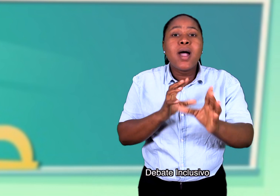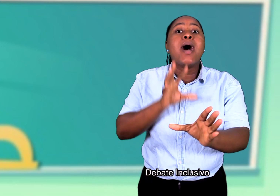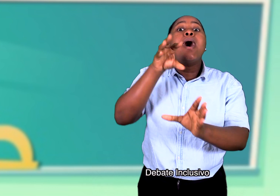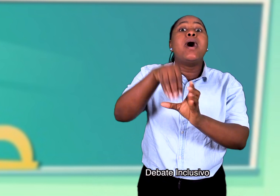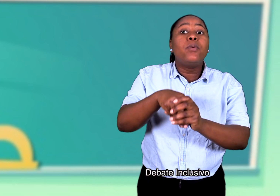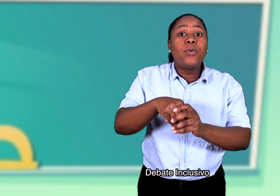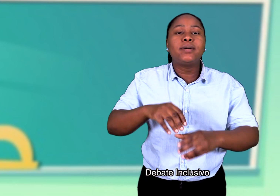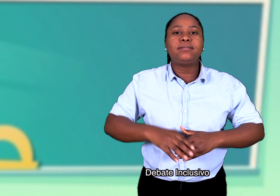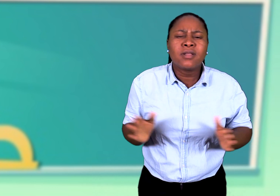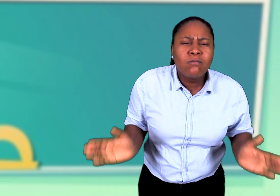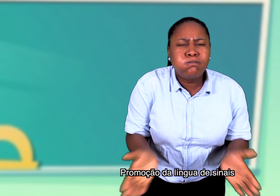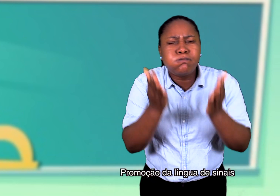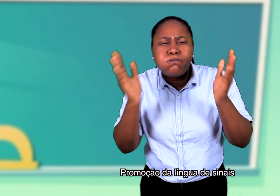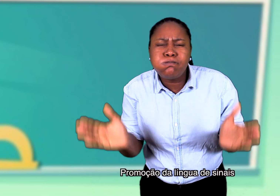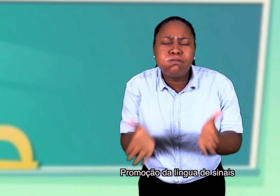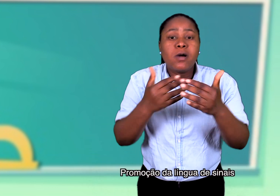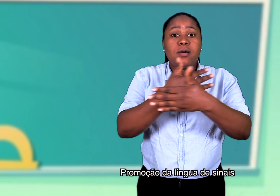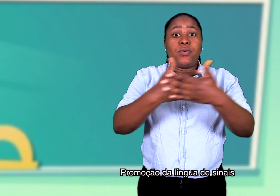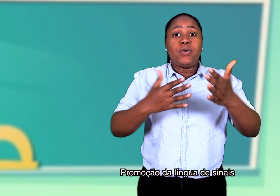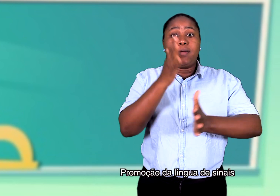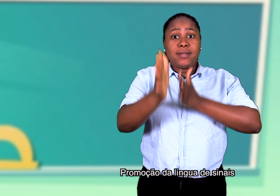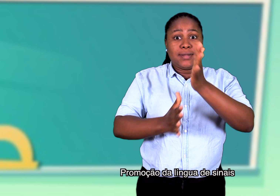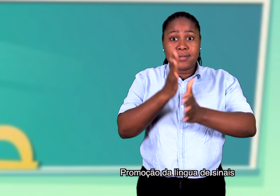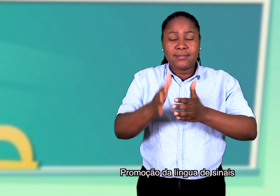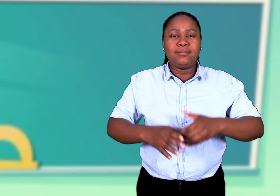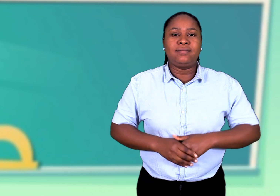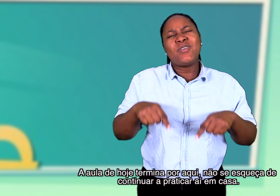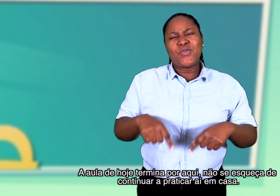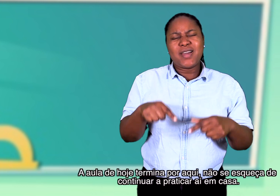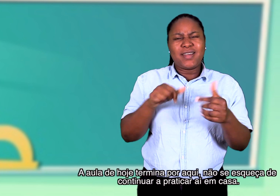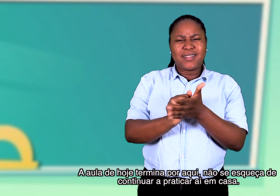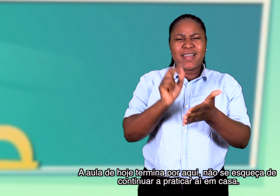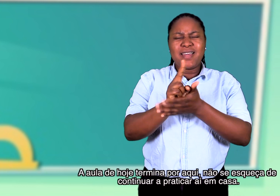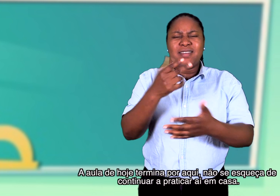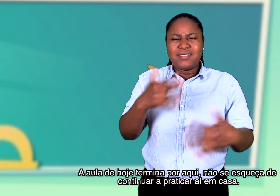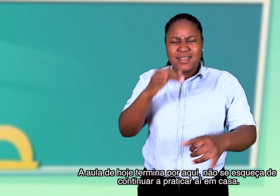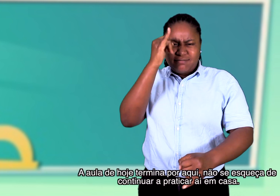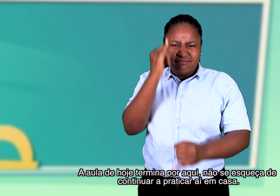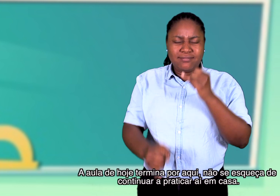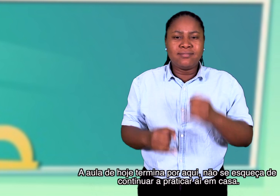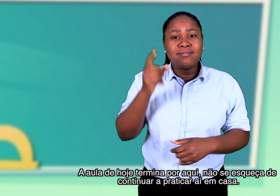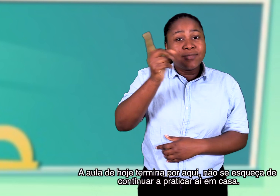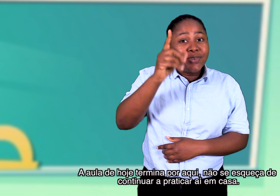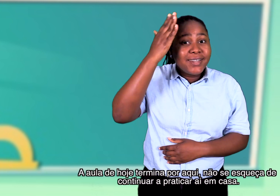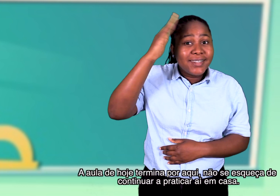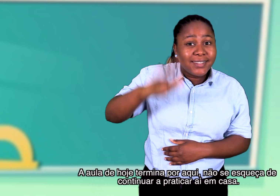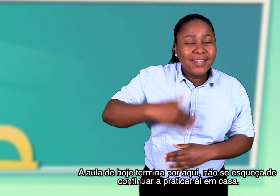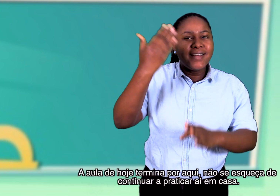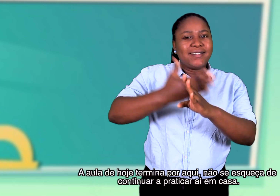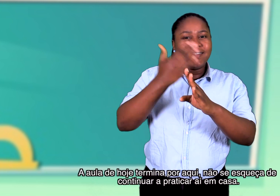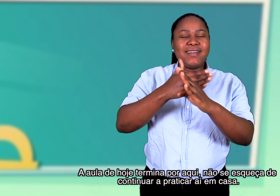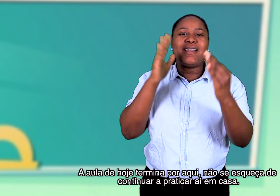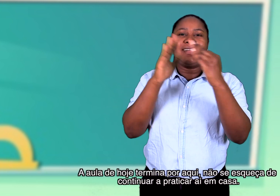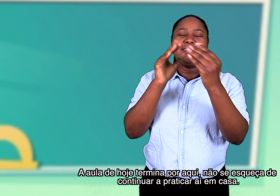Debate inclusivo. Promoção da língua de sinais. A aula de hoje termina por aqui. Não se esqueça